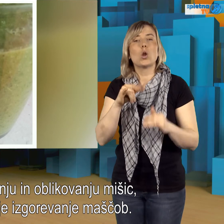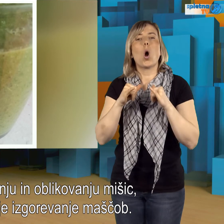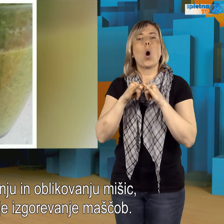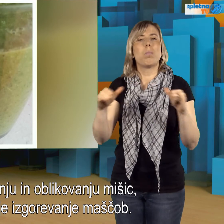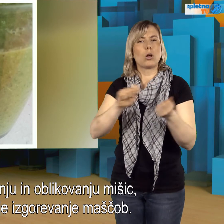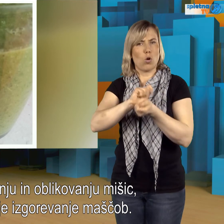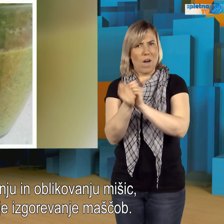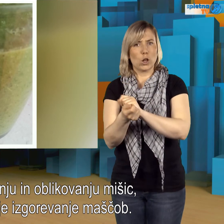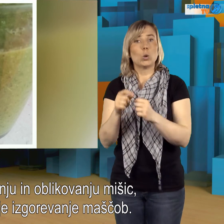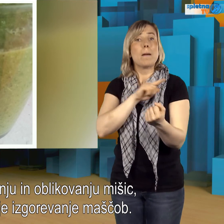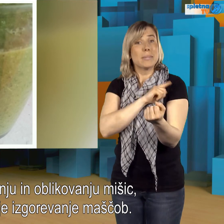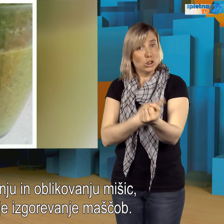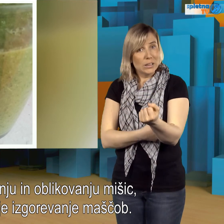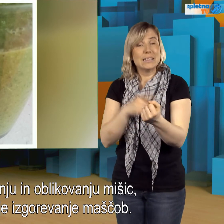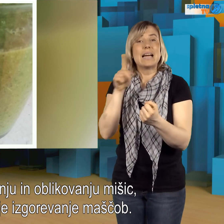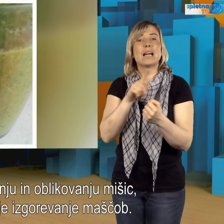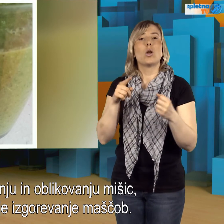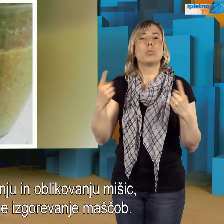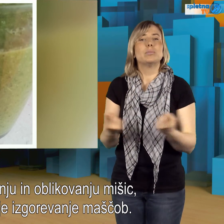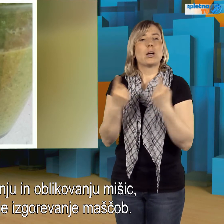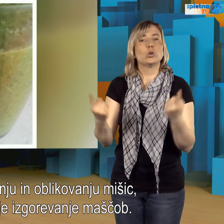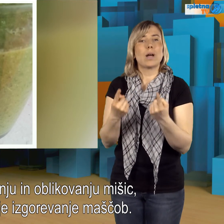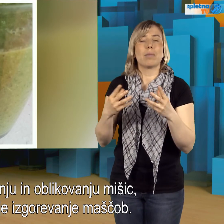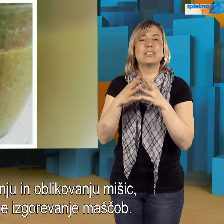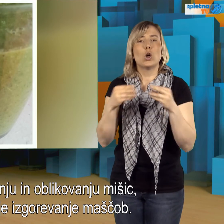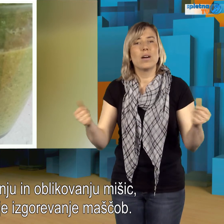ter pospešuje izgorevanje maščob.